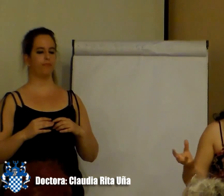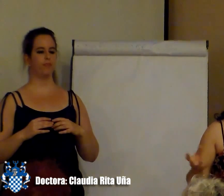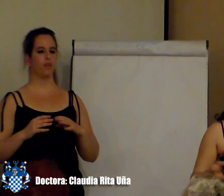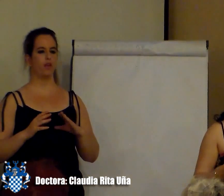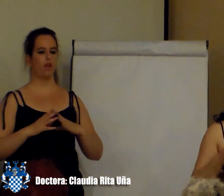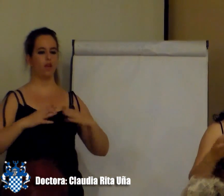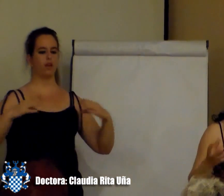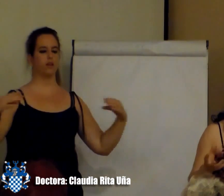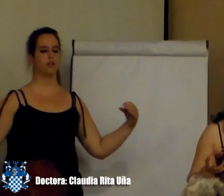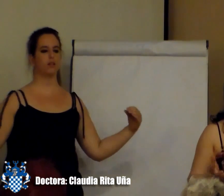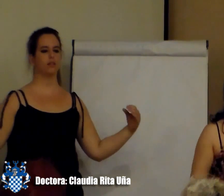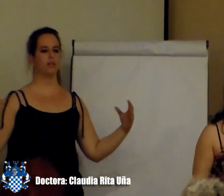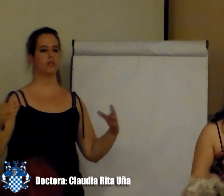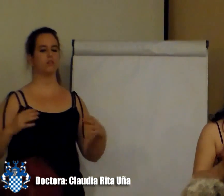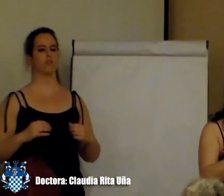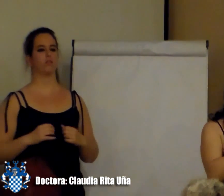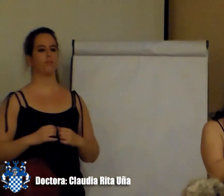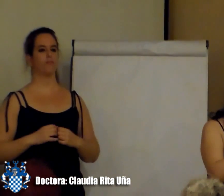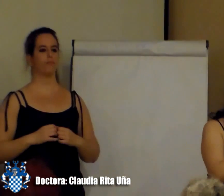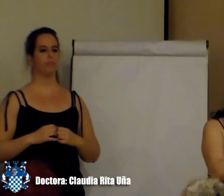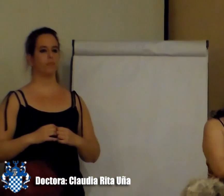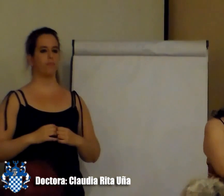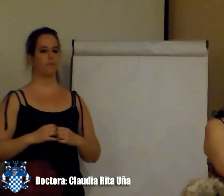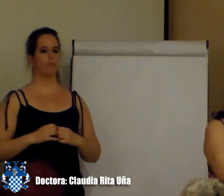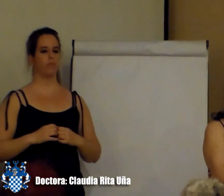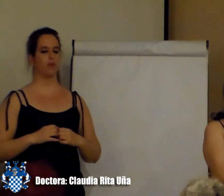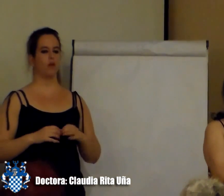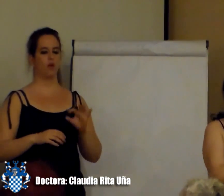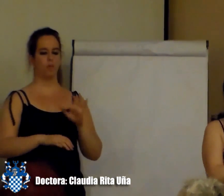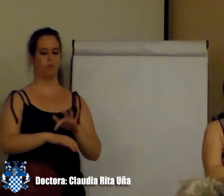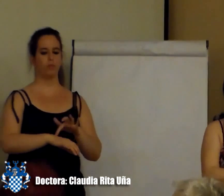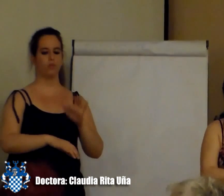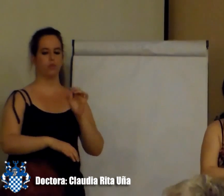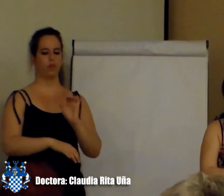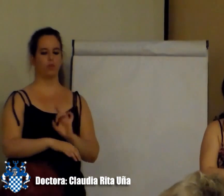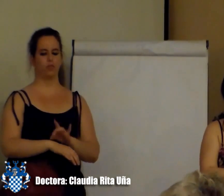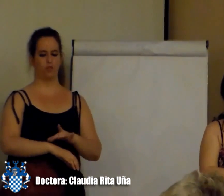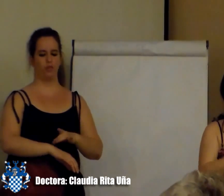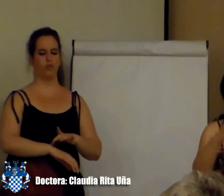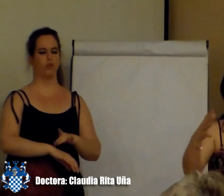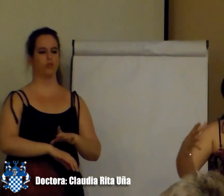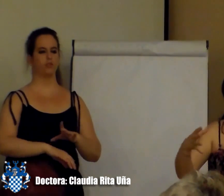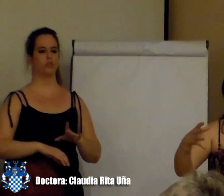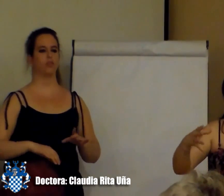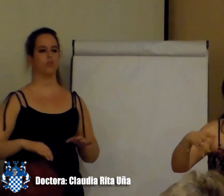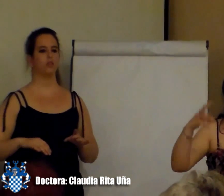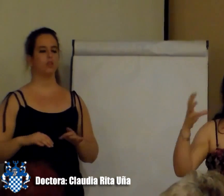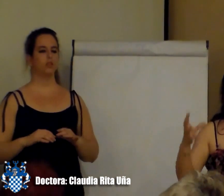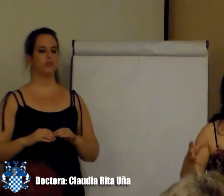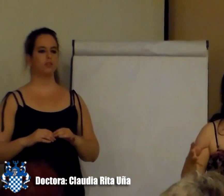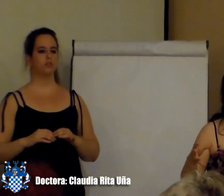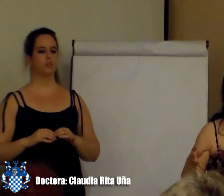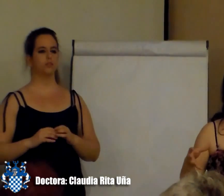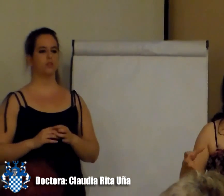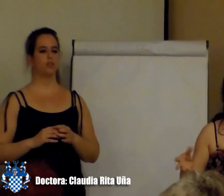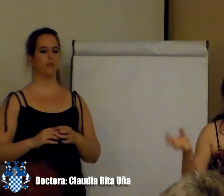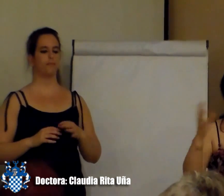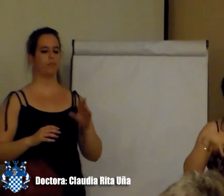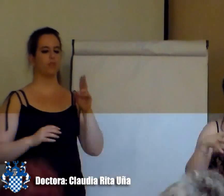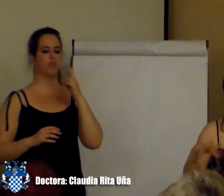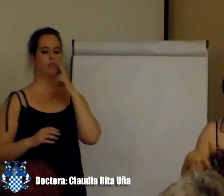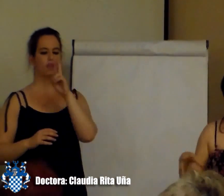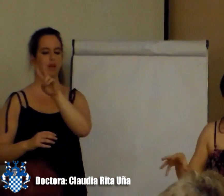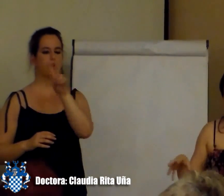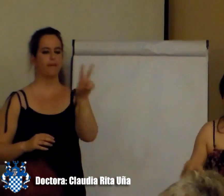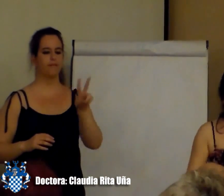más extensos y más completos, en donde los puntos dolorosos pasan a interrogarse al paciente y a revisarse como áreas